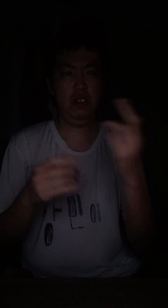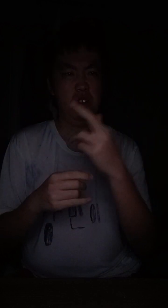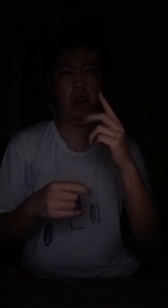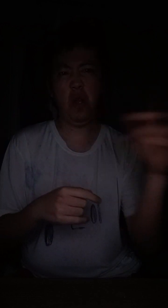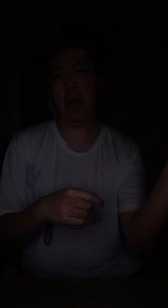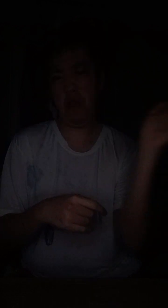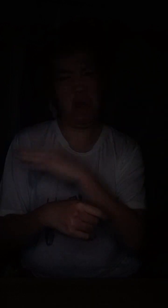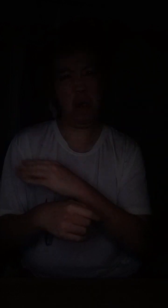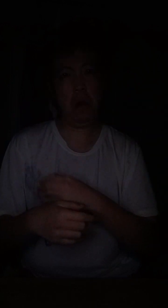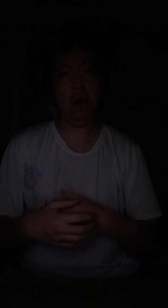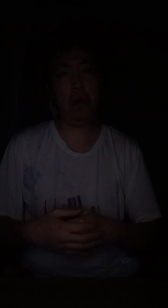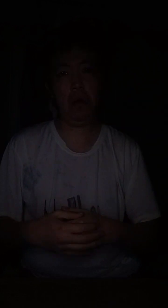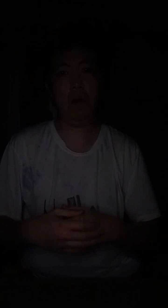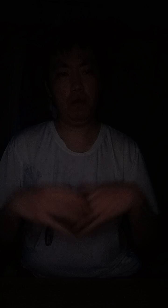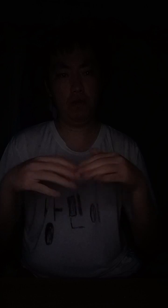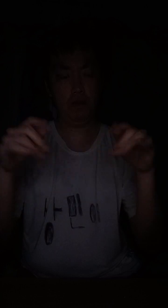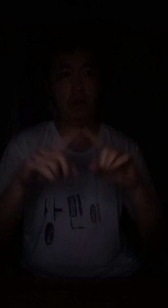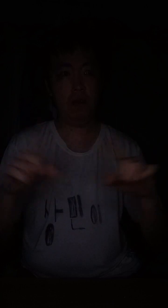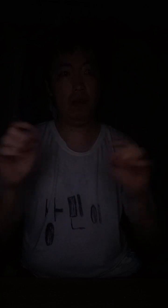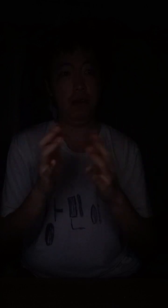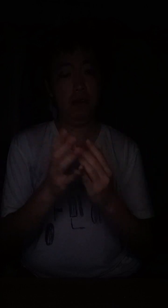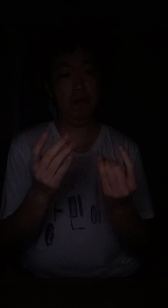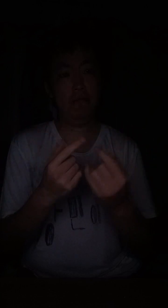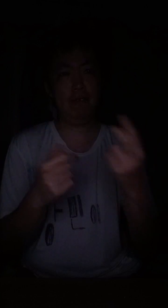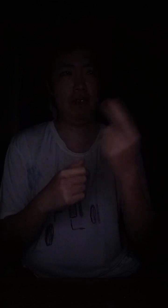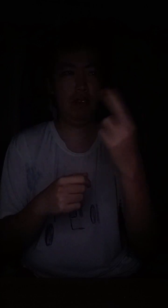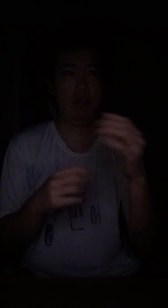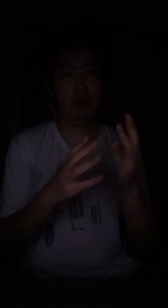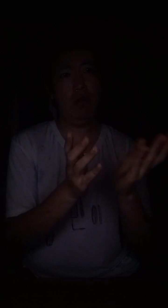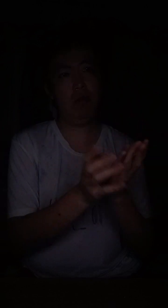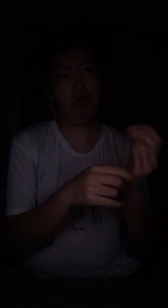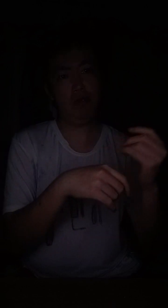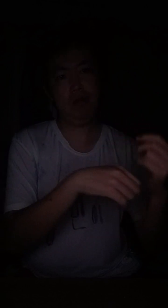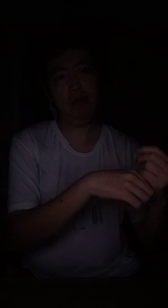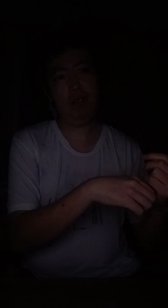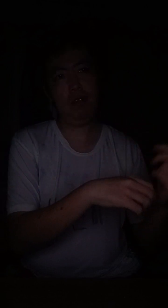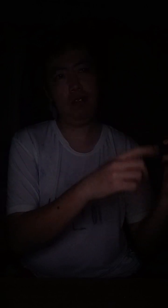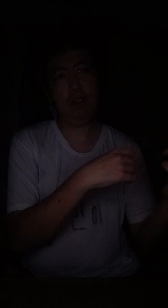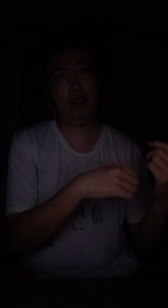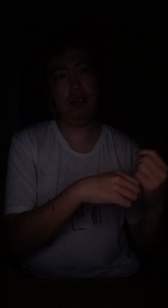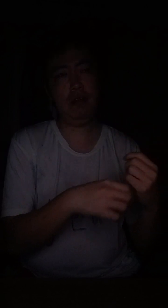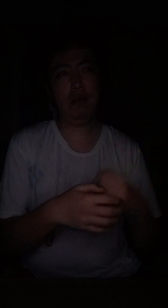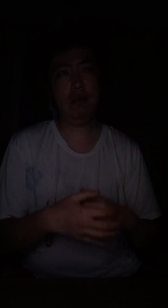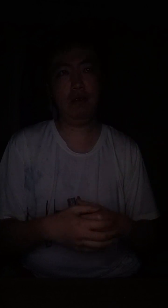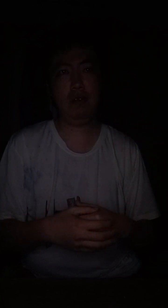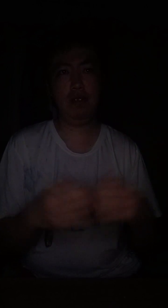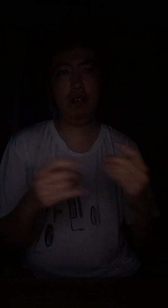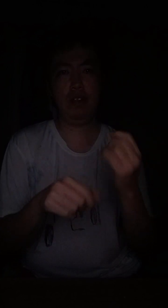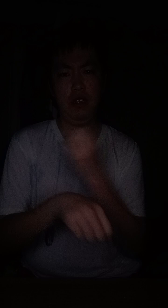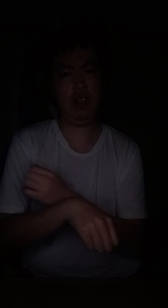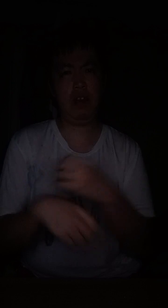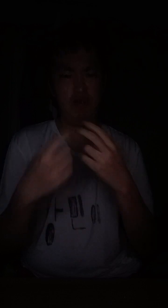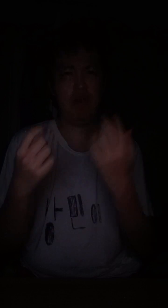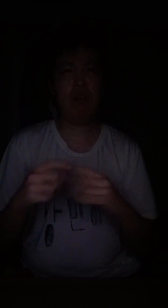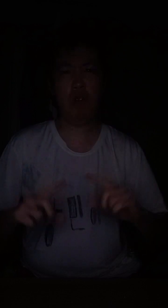거짓말이었습니다. 계속 추가 범행이 드러나 학생은 결국 구속돼 재판에 넘겨졌습니다. 그 사이 담임의 두려움은 점점 커지고